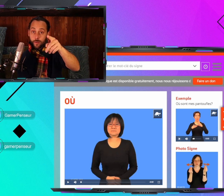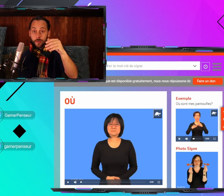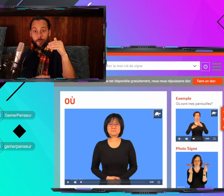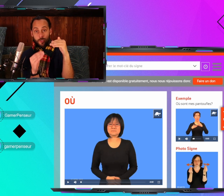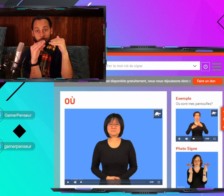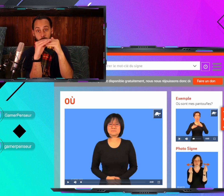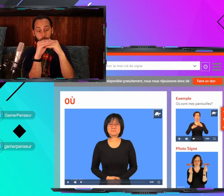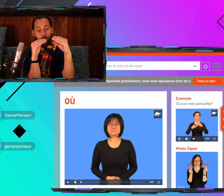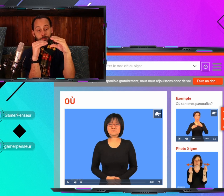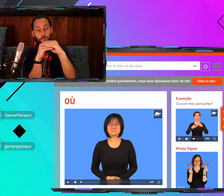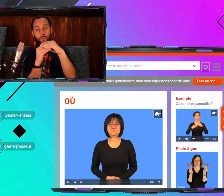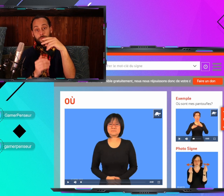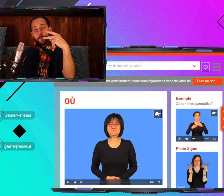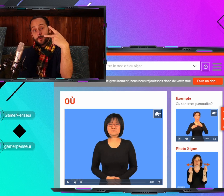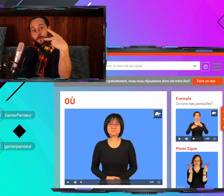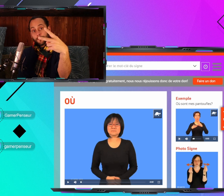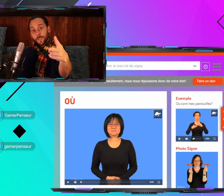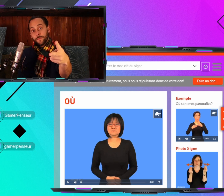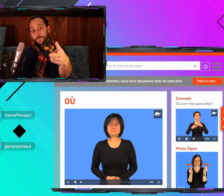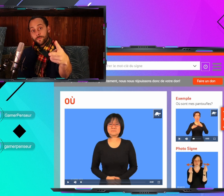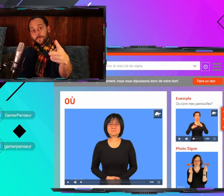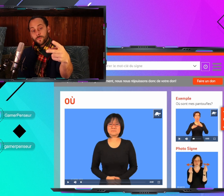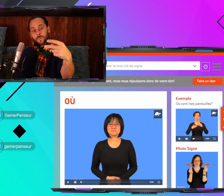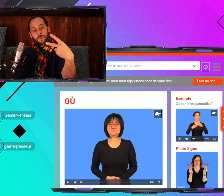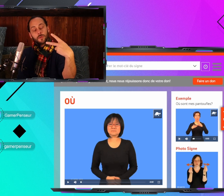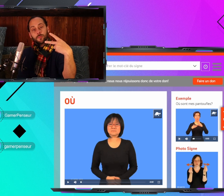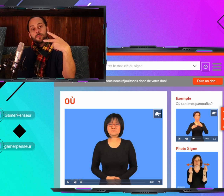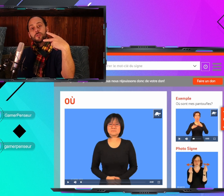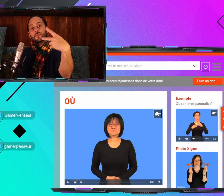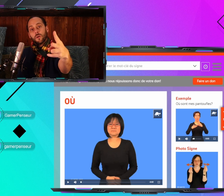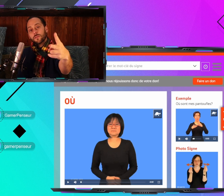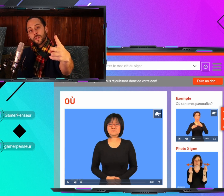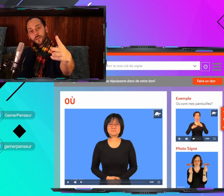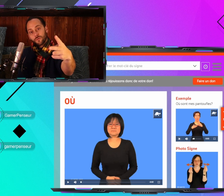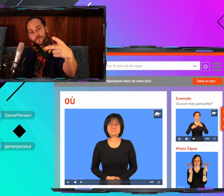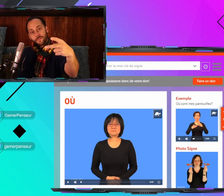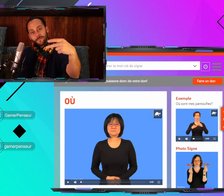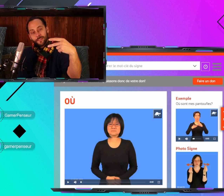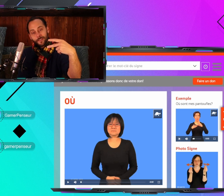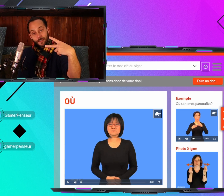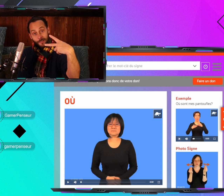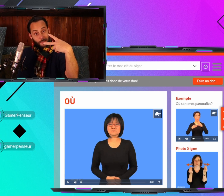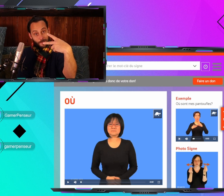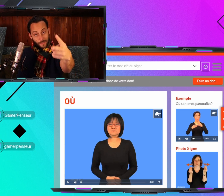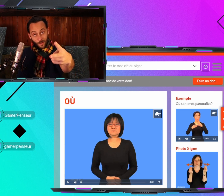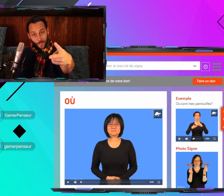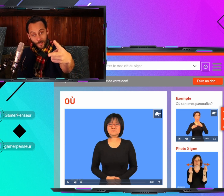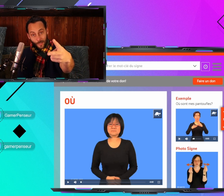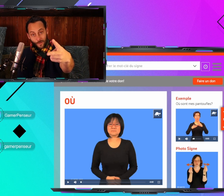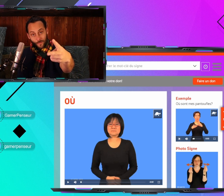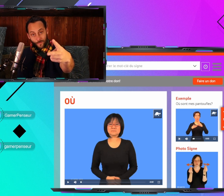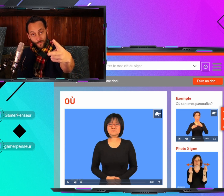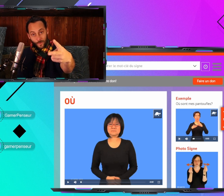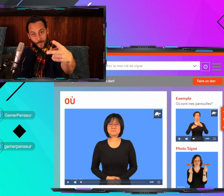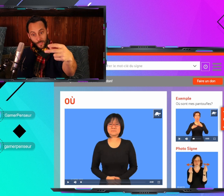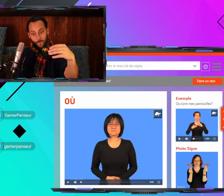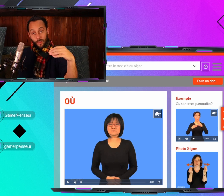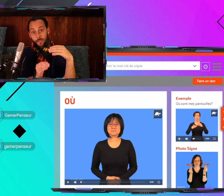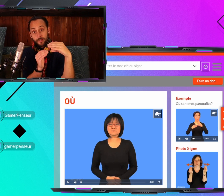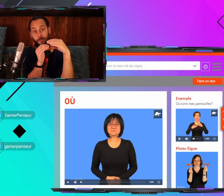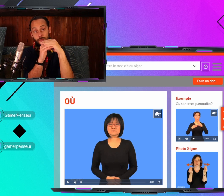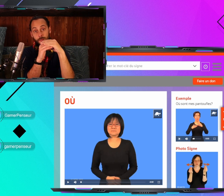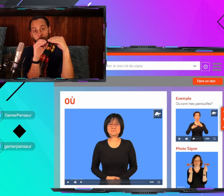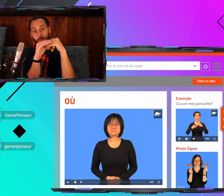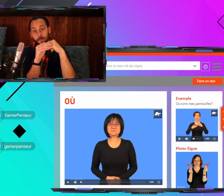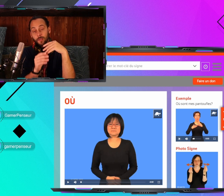toi, je vais dire pantoufle pi. Un peu comme si je te lançais quelque chose. C'est dans ta direction. Donc ça veut dire